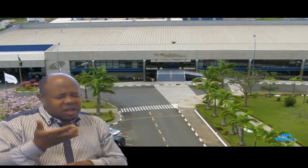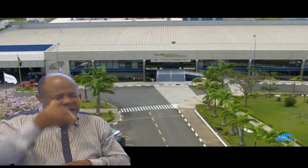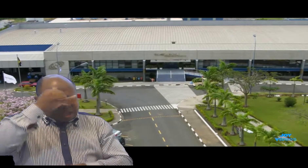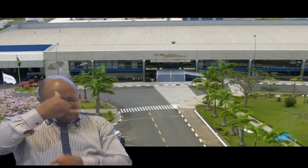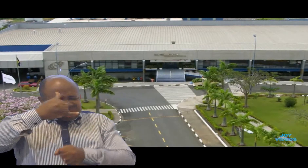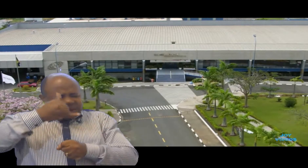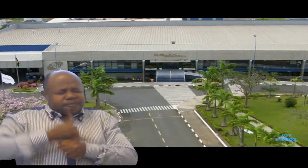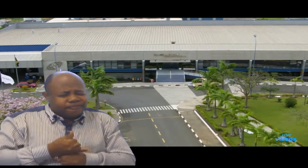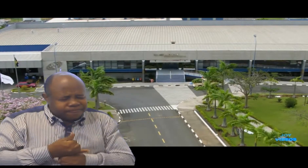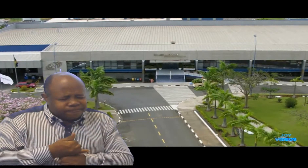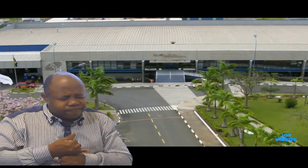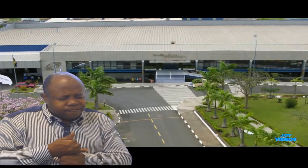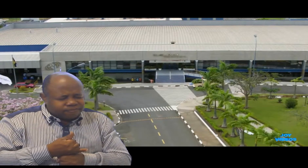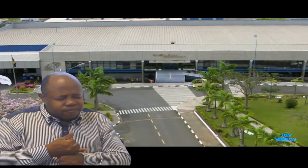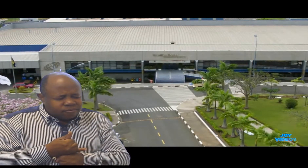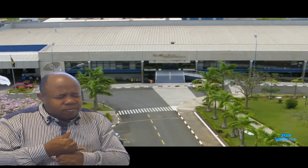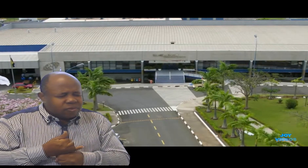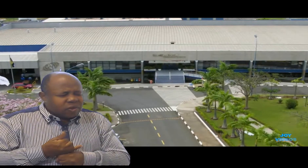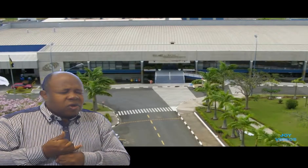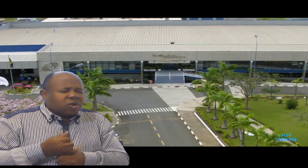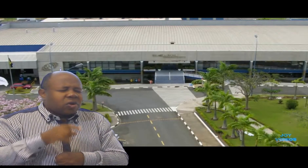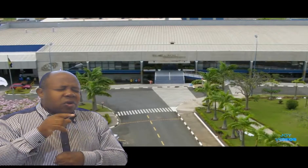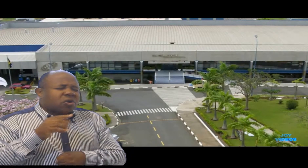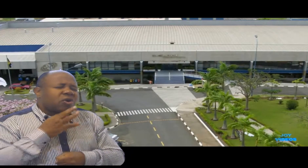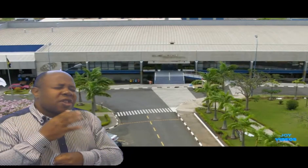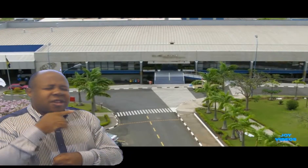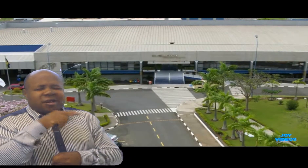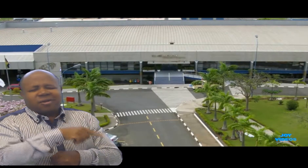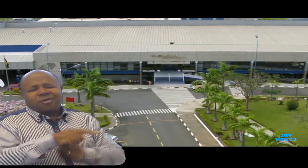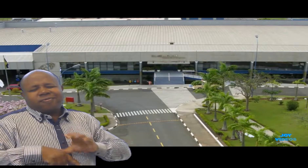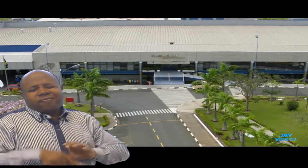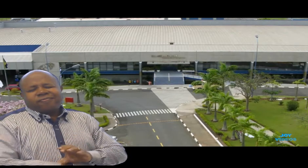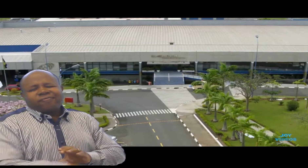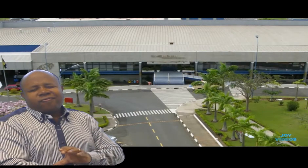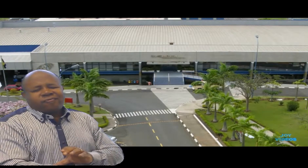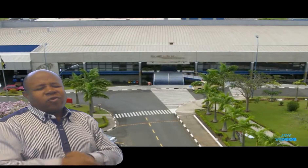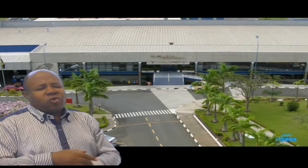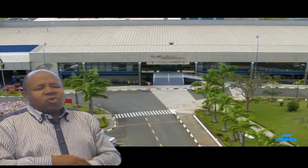e o Senhor conhece mais profundo a intenção do coração deles.